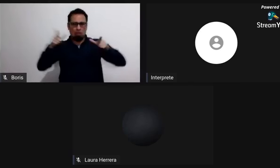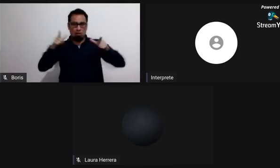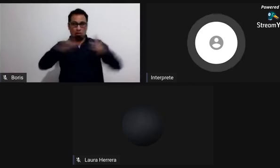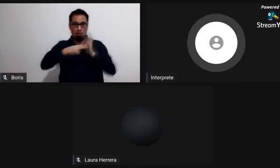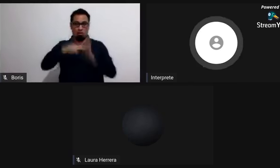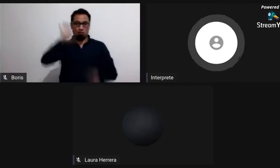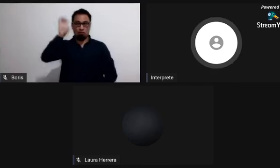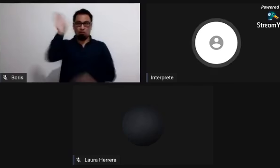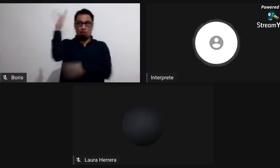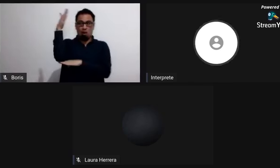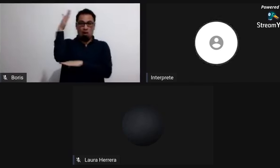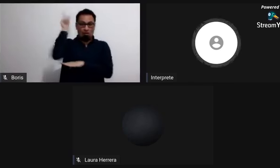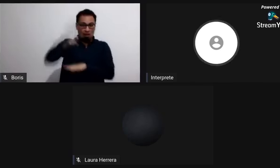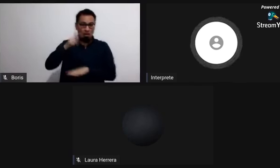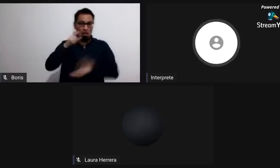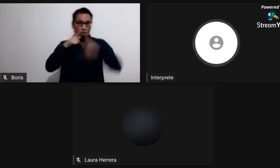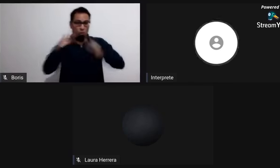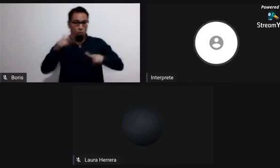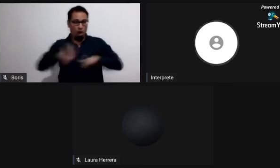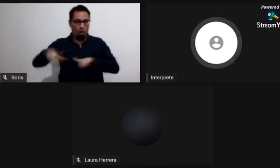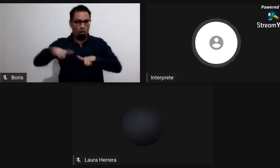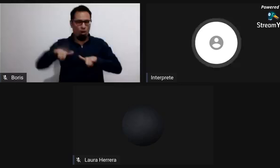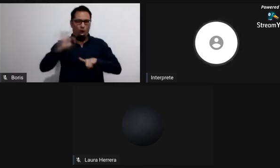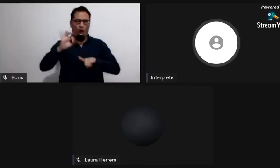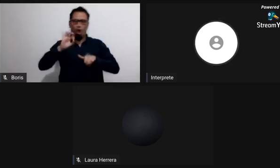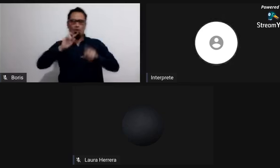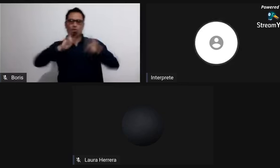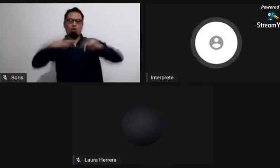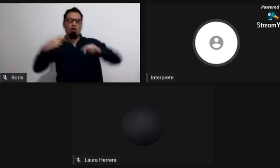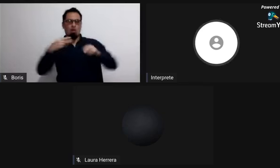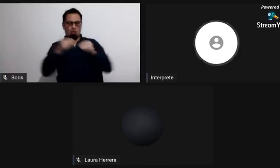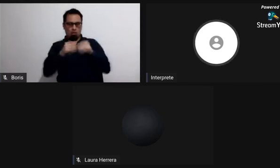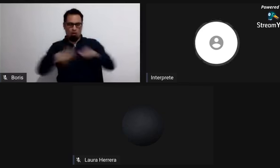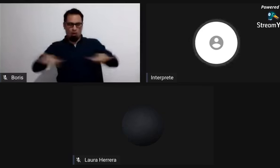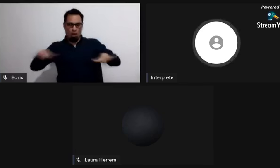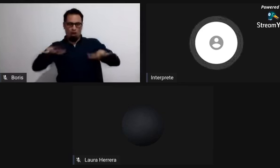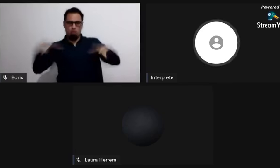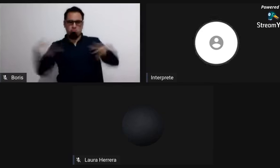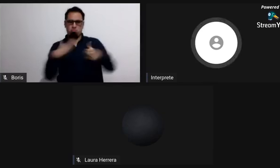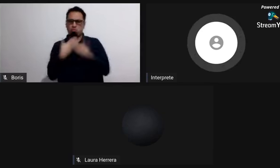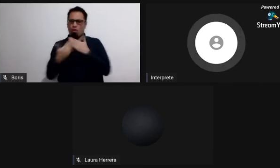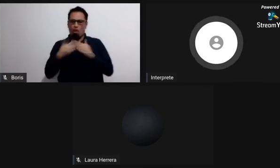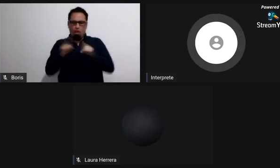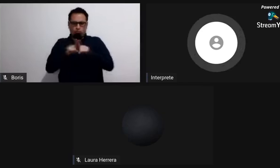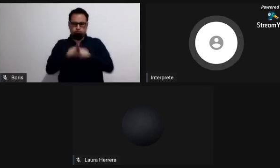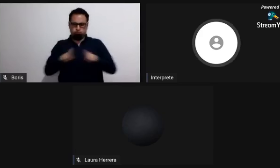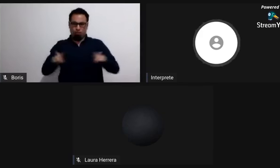Pero hasta ese momento había mucha diversidad de lo que se entendía como nación.